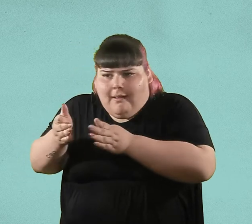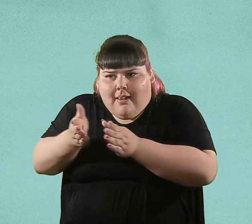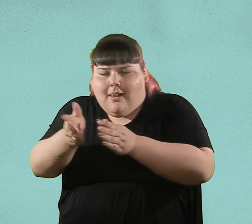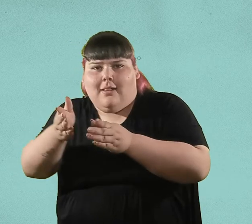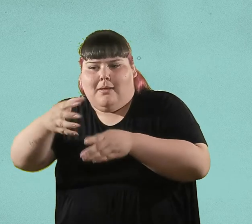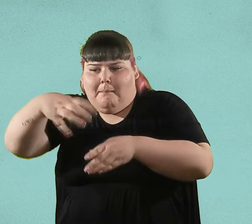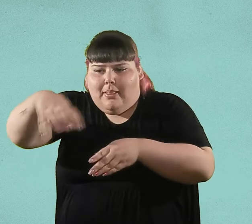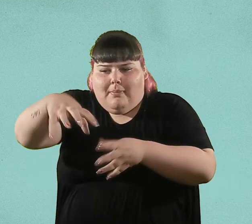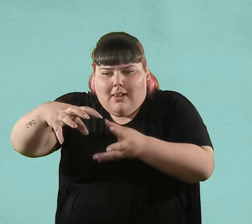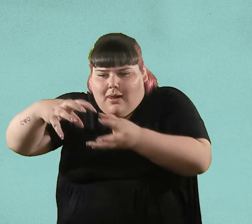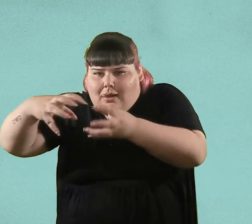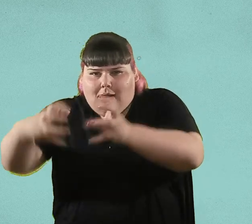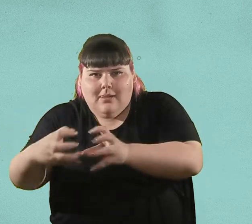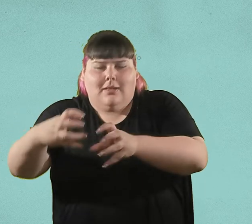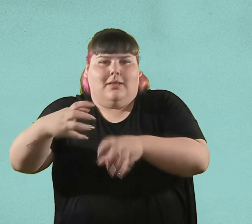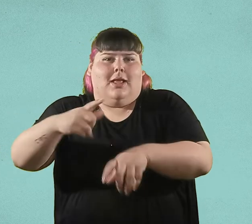un establecimiento jesuita.